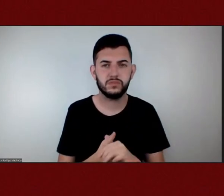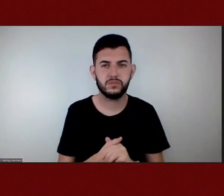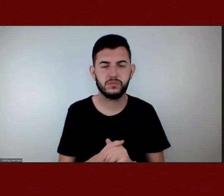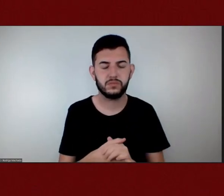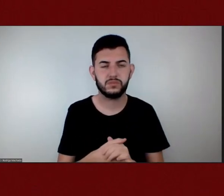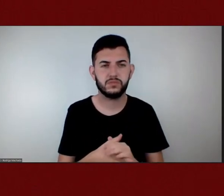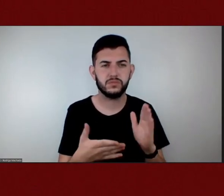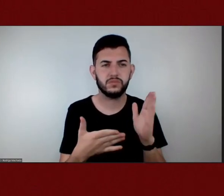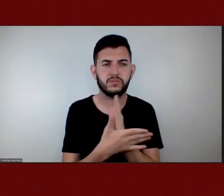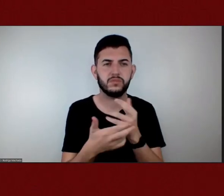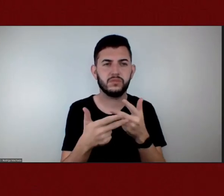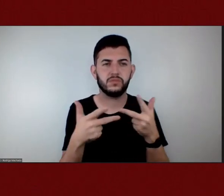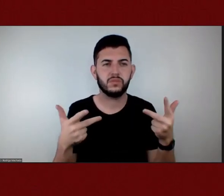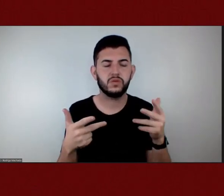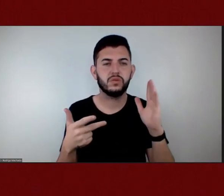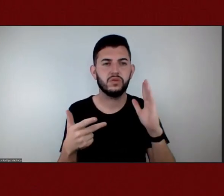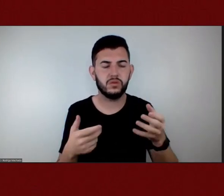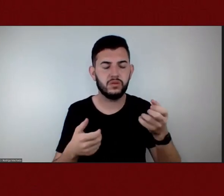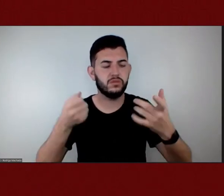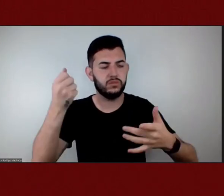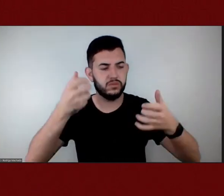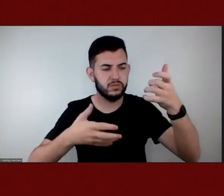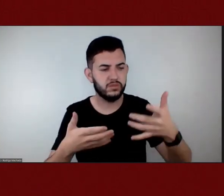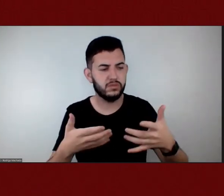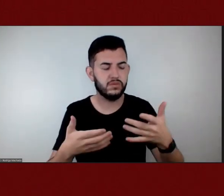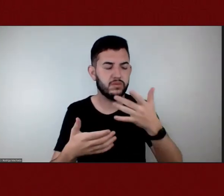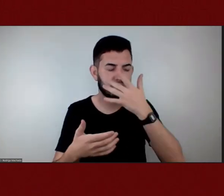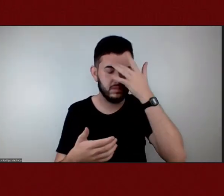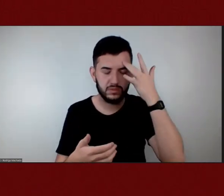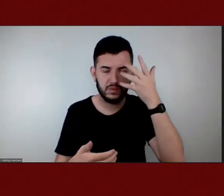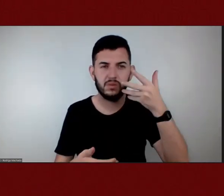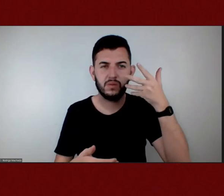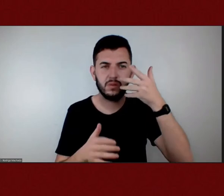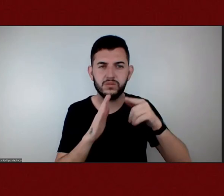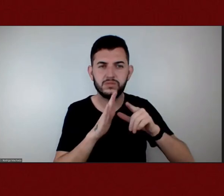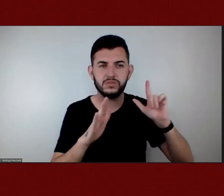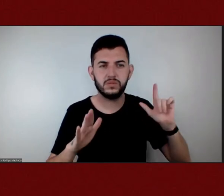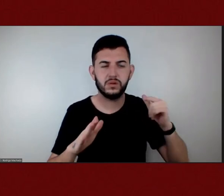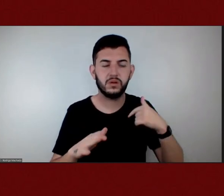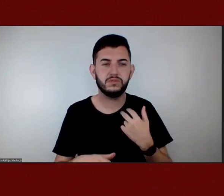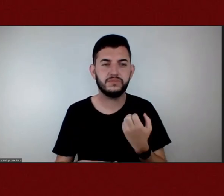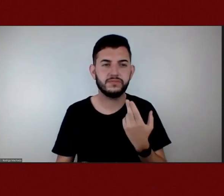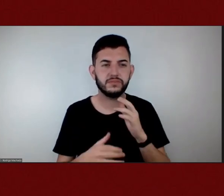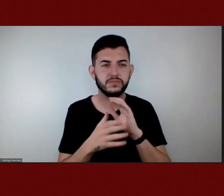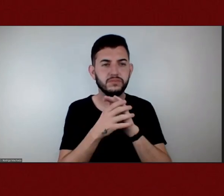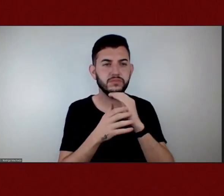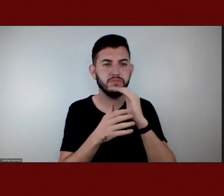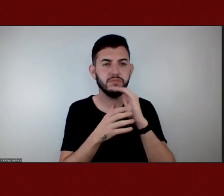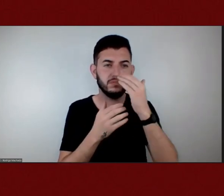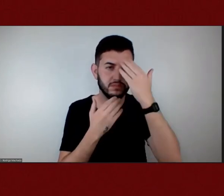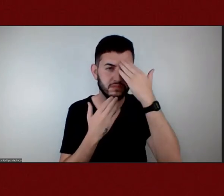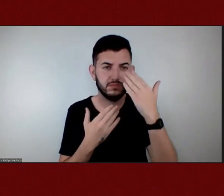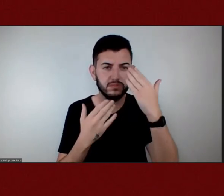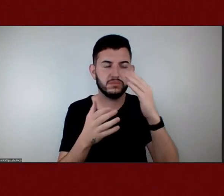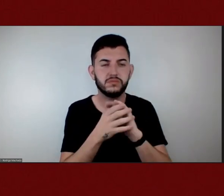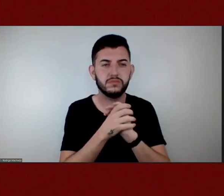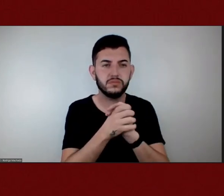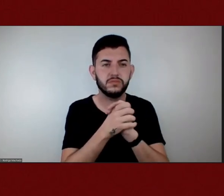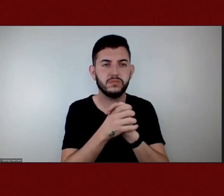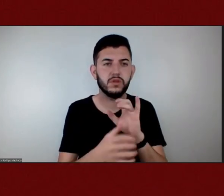comentadas por outros nestes momentos. Junto com agradecer à Fundação Astrogildo Pereira, gostaria também